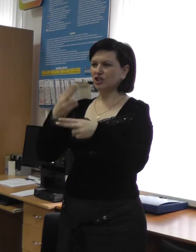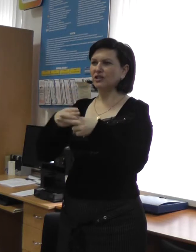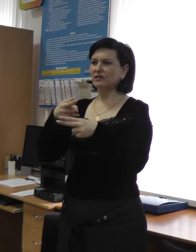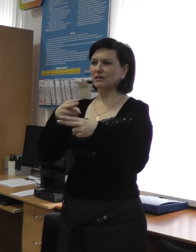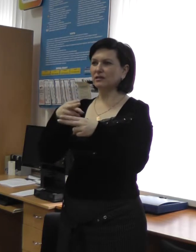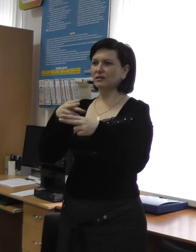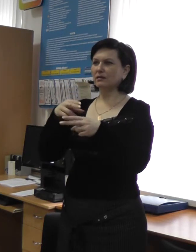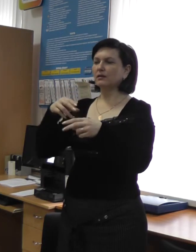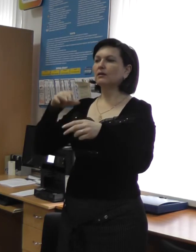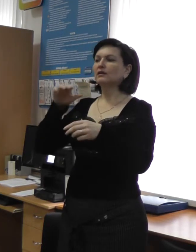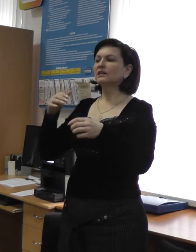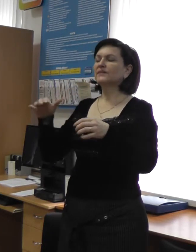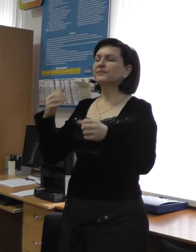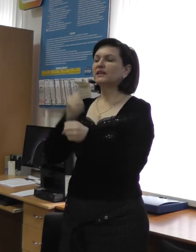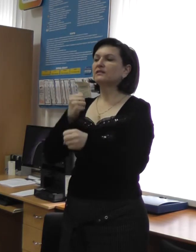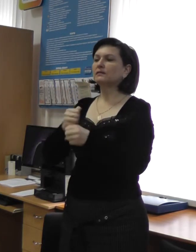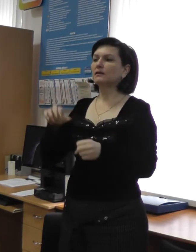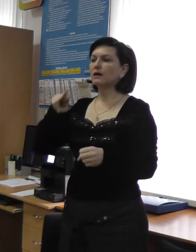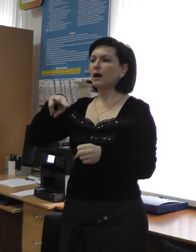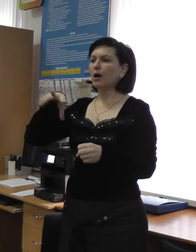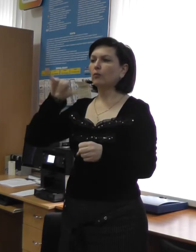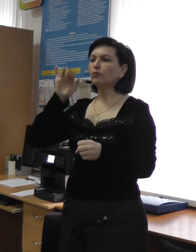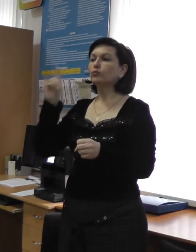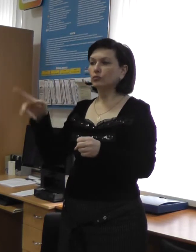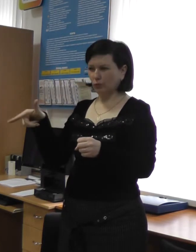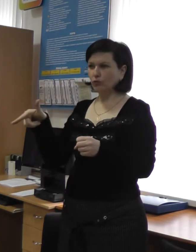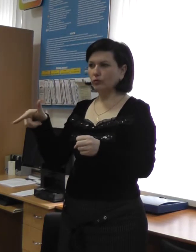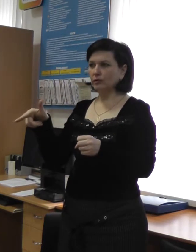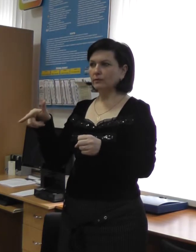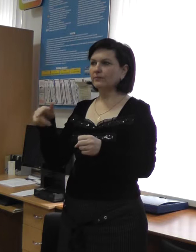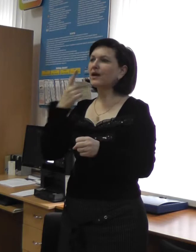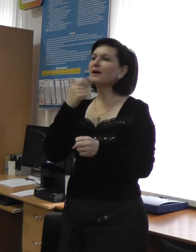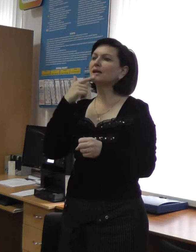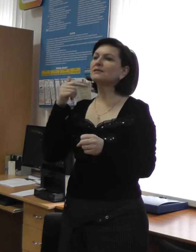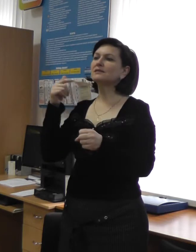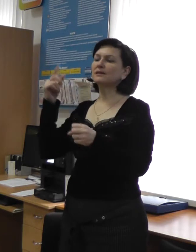плугов. И сегодня мы знаем этот завод как «Красный металлист». С